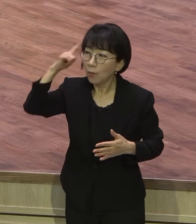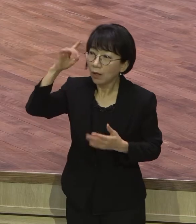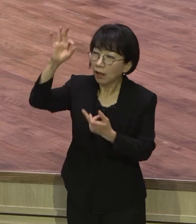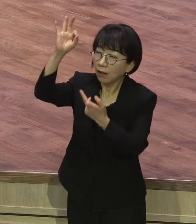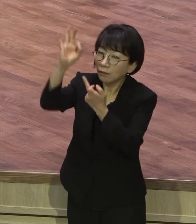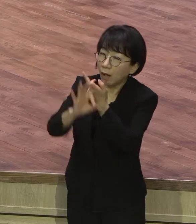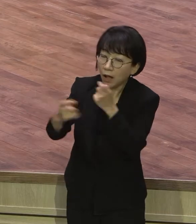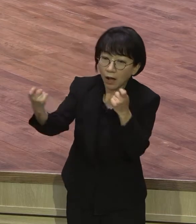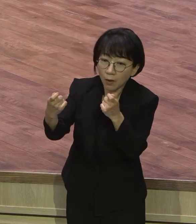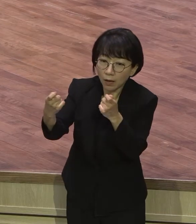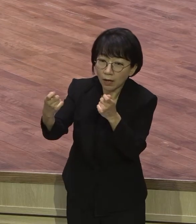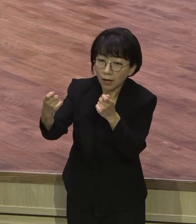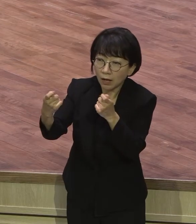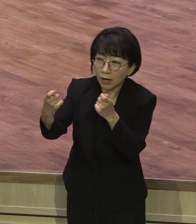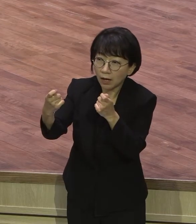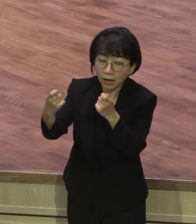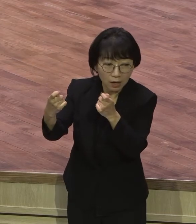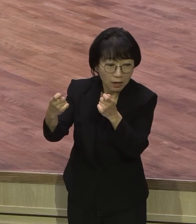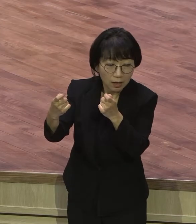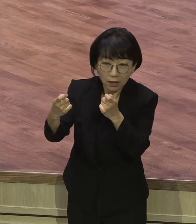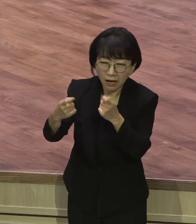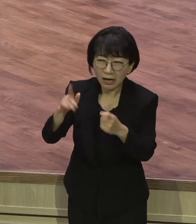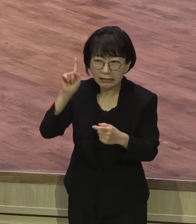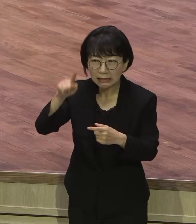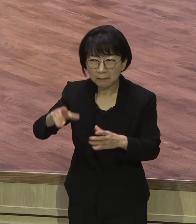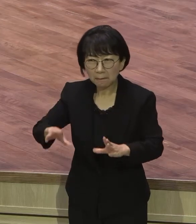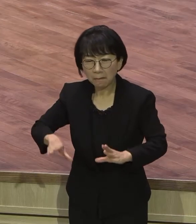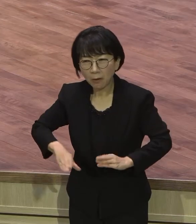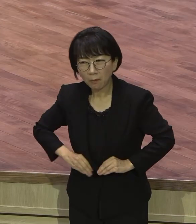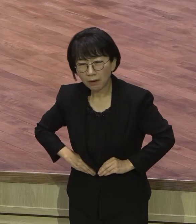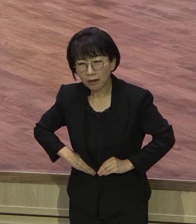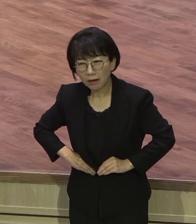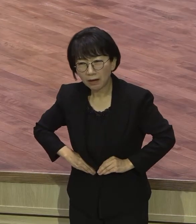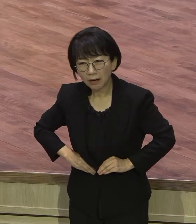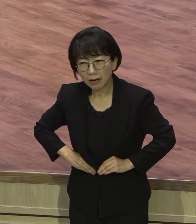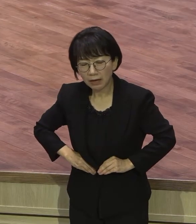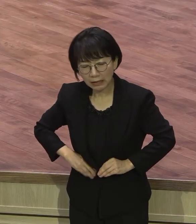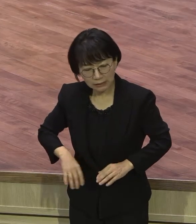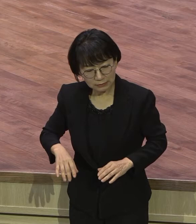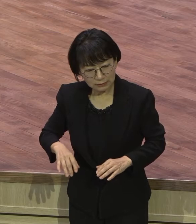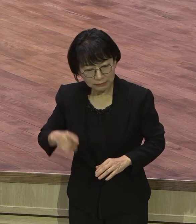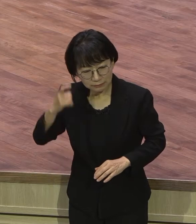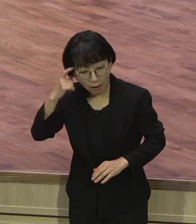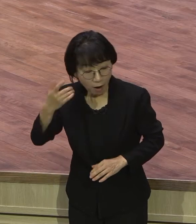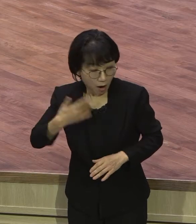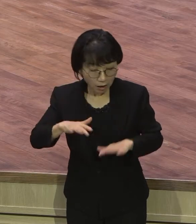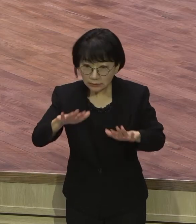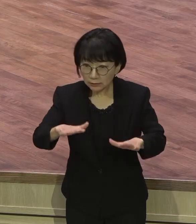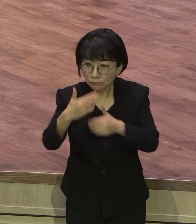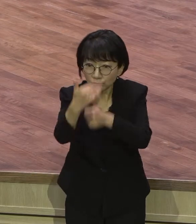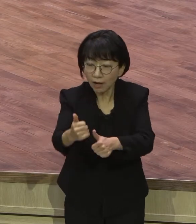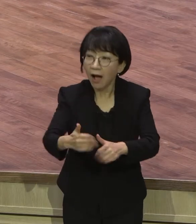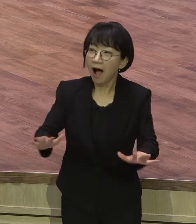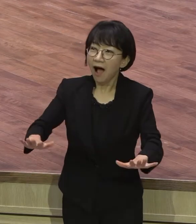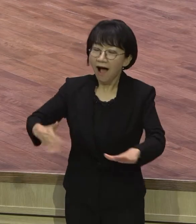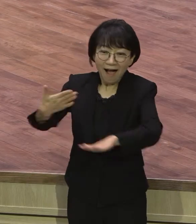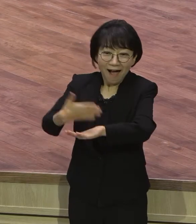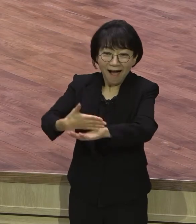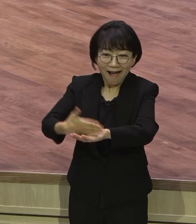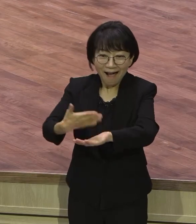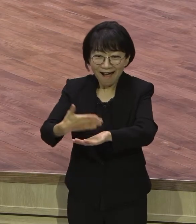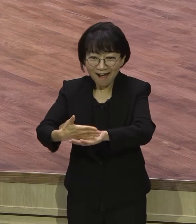직전이니까 그때 불러줬단 말이야. 이건 세상에 이런 감사가 어디 있어요? 너무 감사하잖아요.